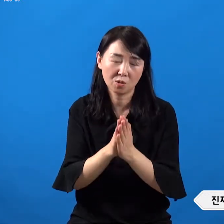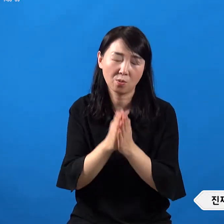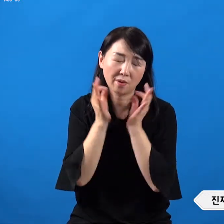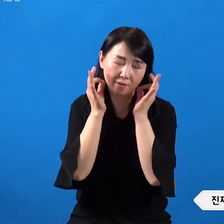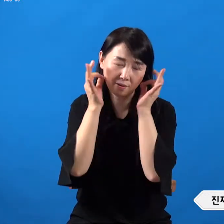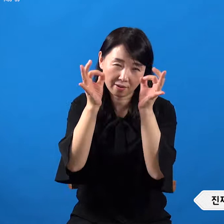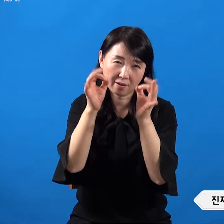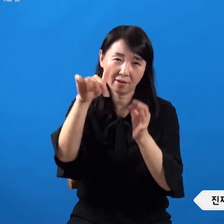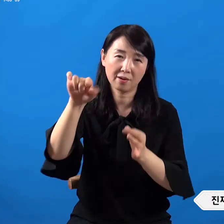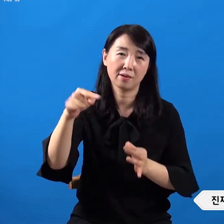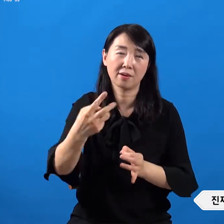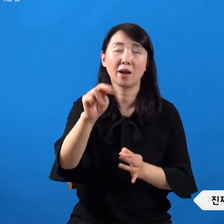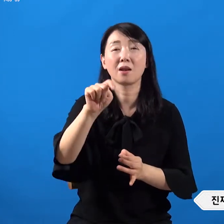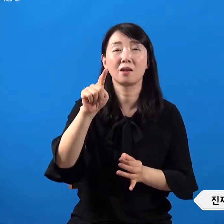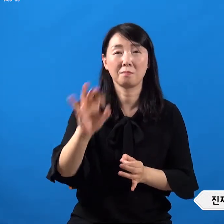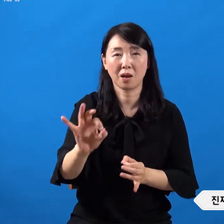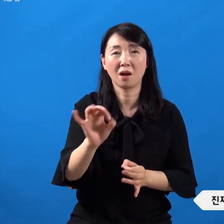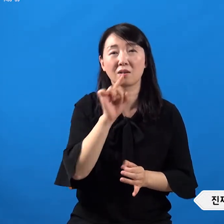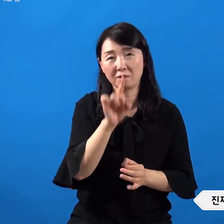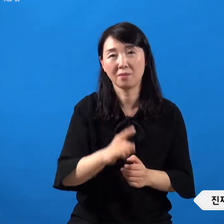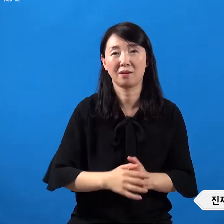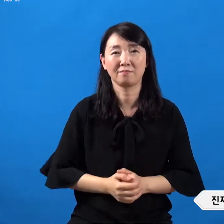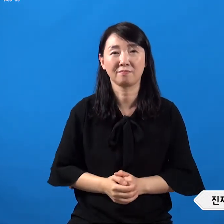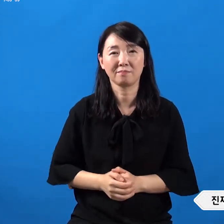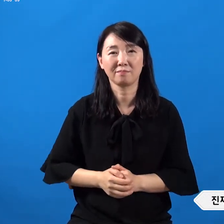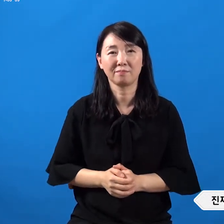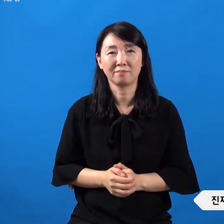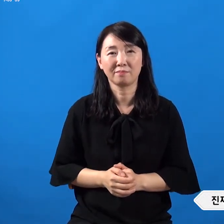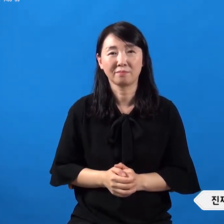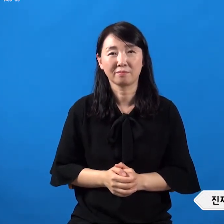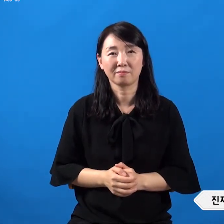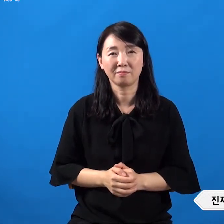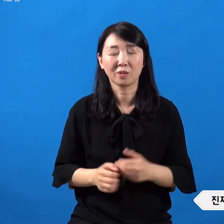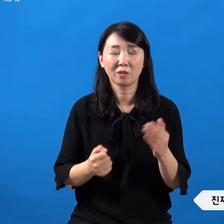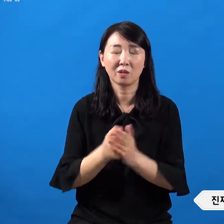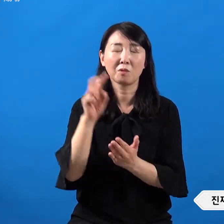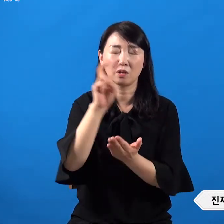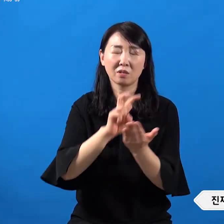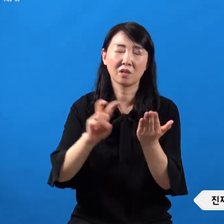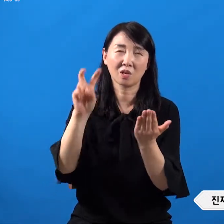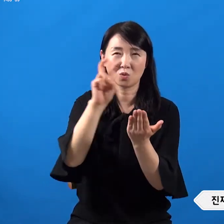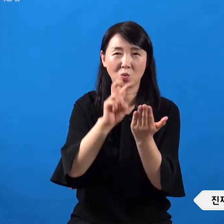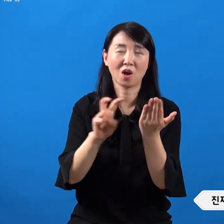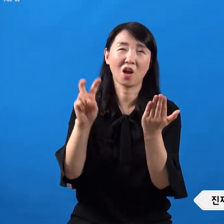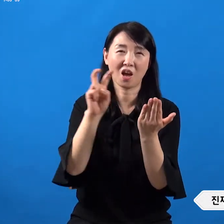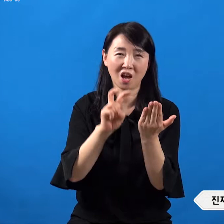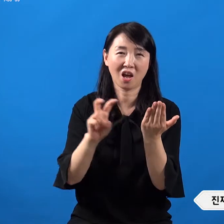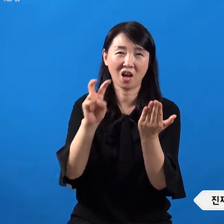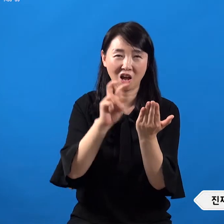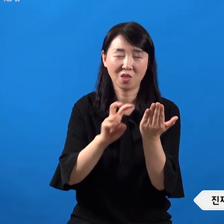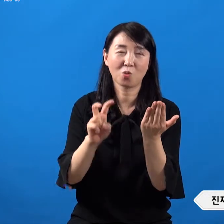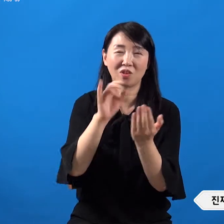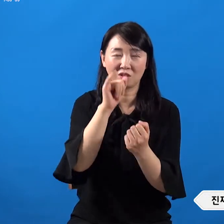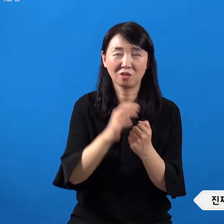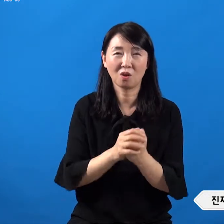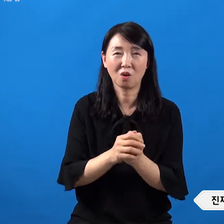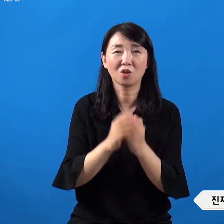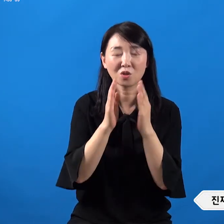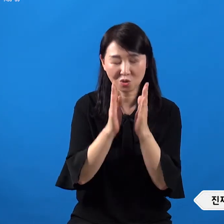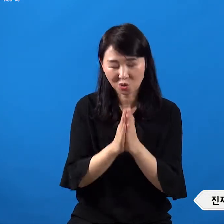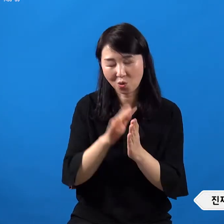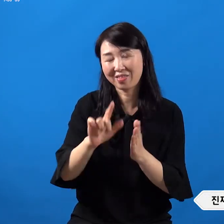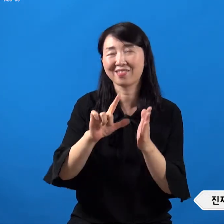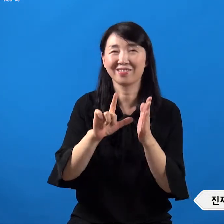기도의 갈망이라고 우리에게 말씀하고 계십니다. 그래서 찬송가는 이렇게 노래합니다. 기도하는